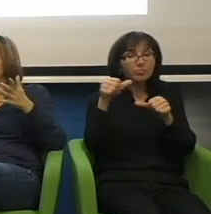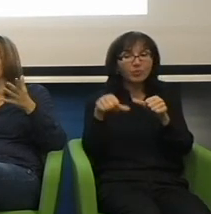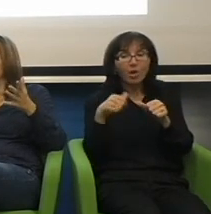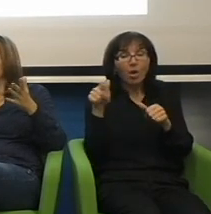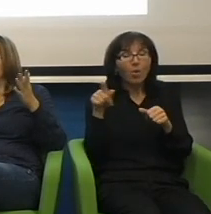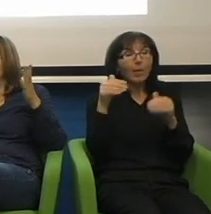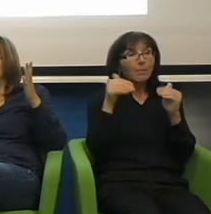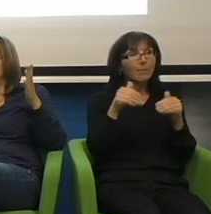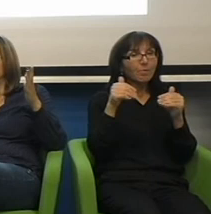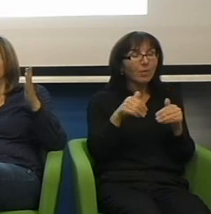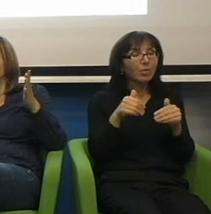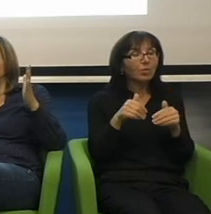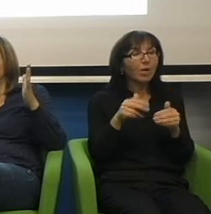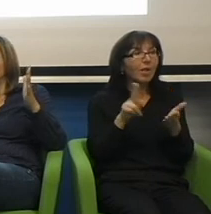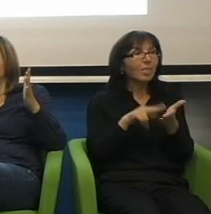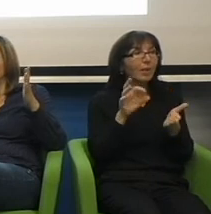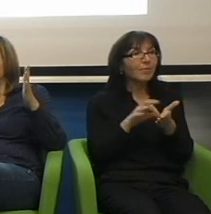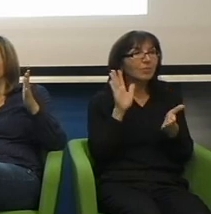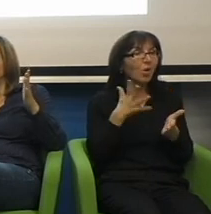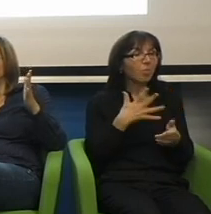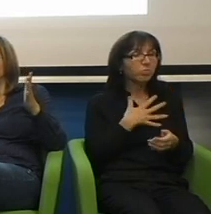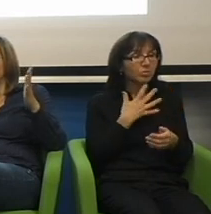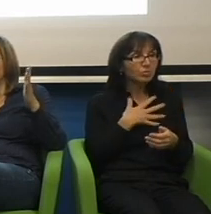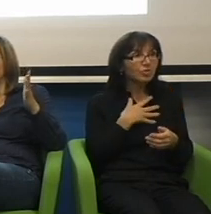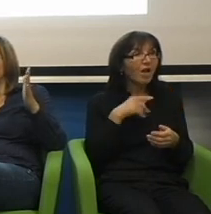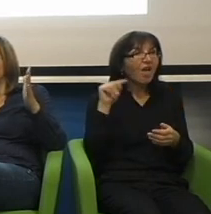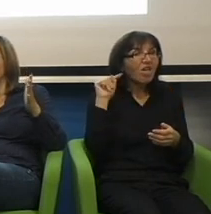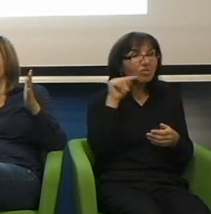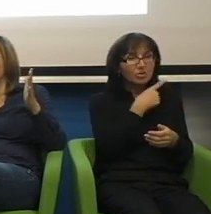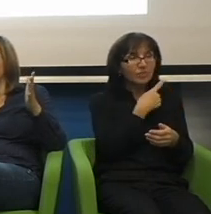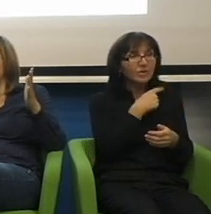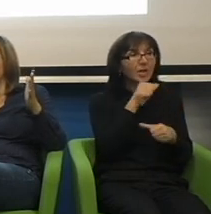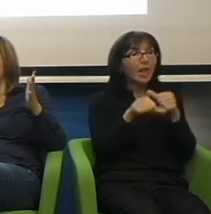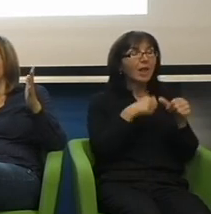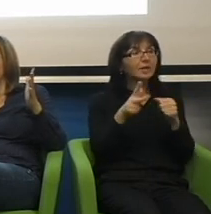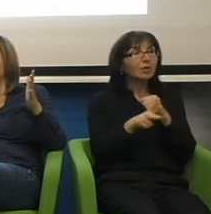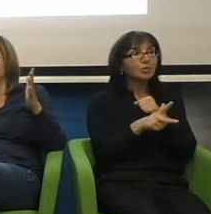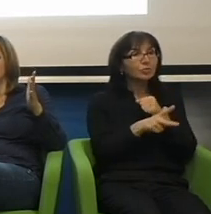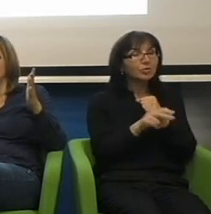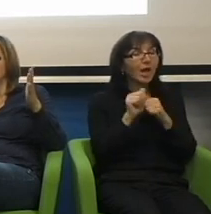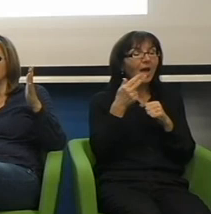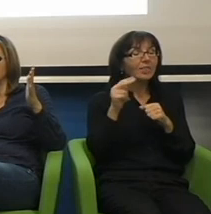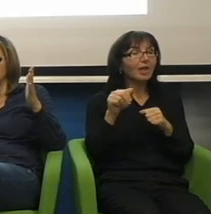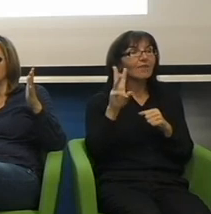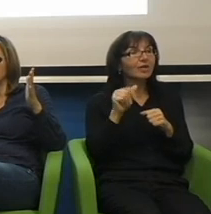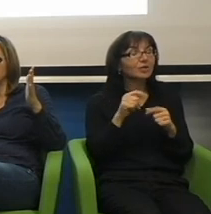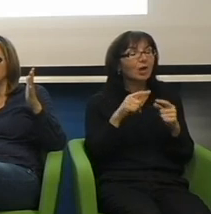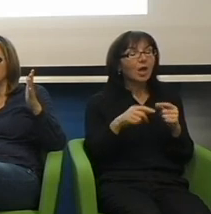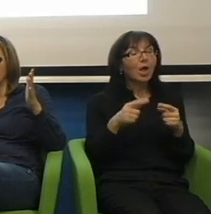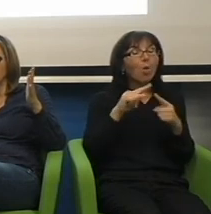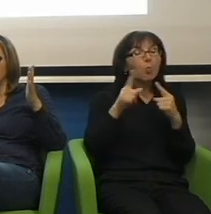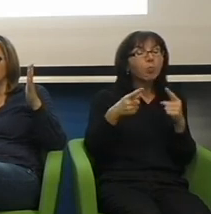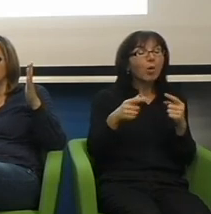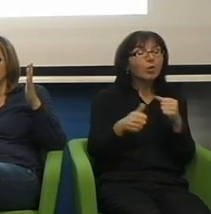mieć, przepraszam, że mówię, ona mogła na pewno mieć poczucie takiej ogromnej krzywdy, bo lata 80. Anna Walentynowicz, pani już wtedy po 60.